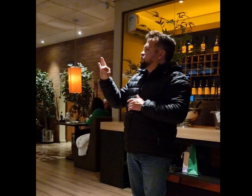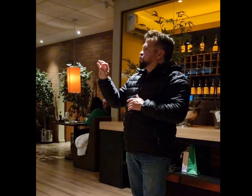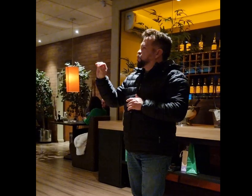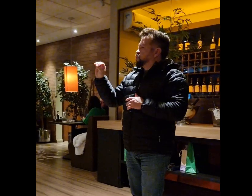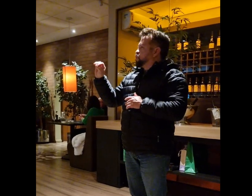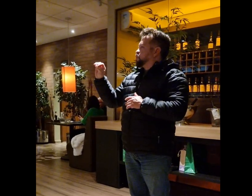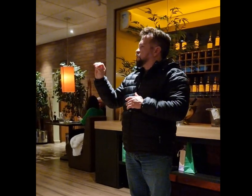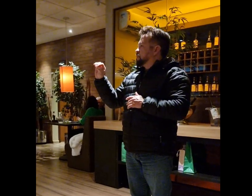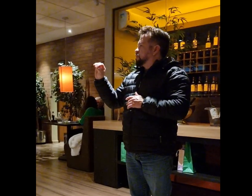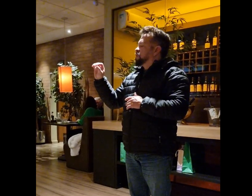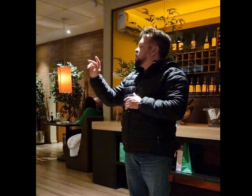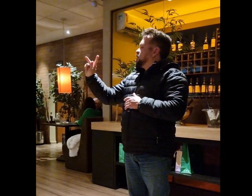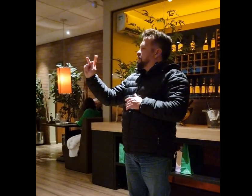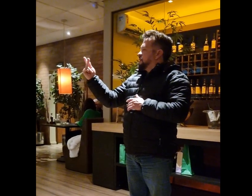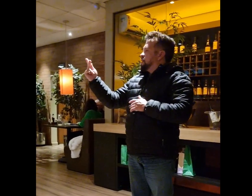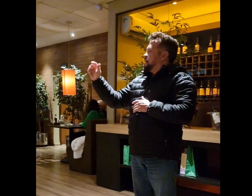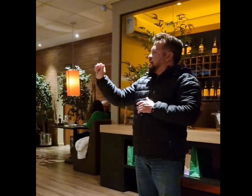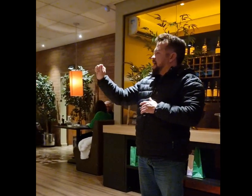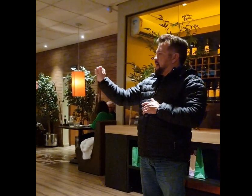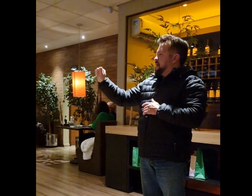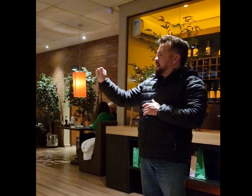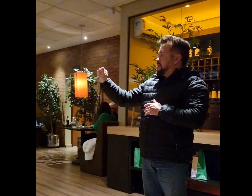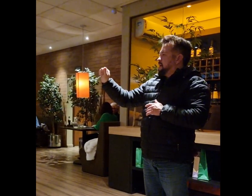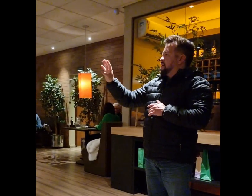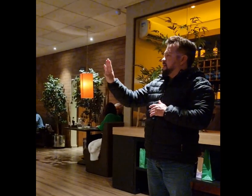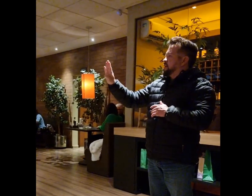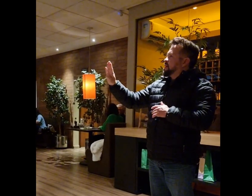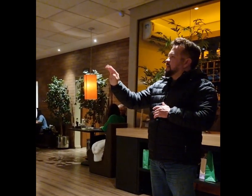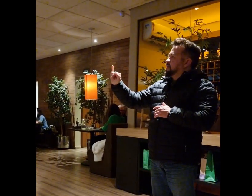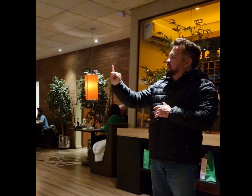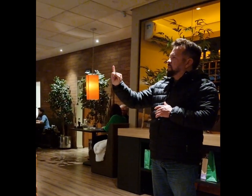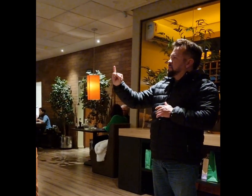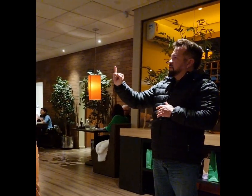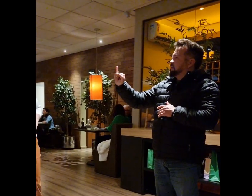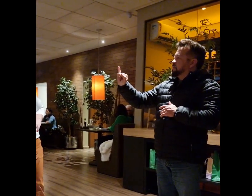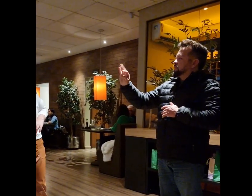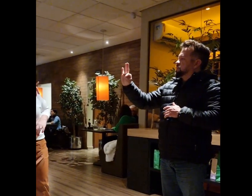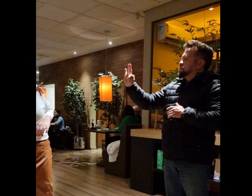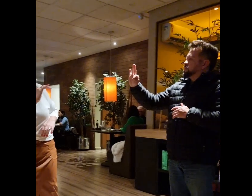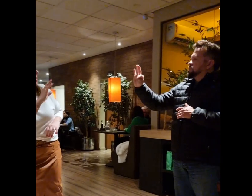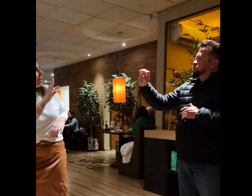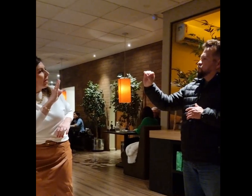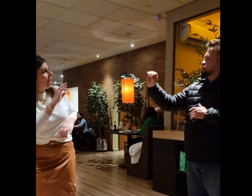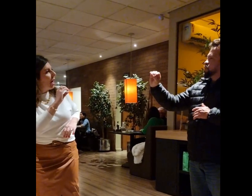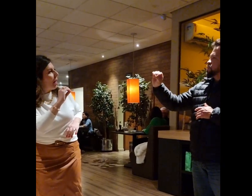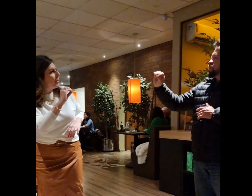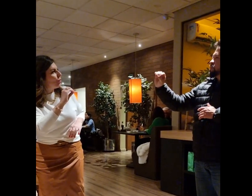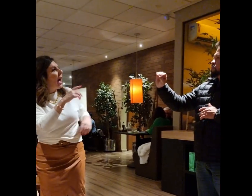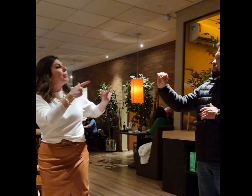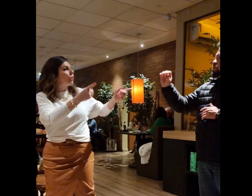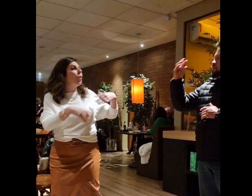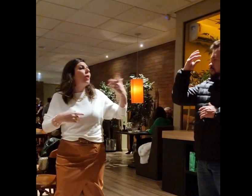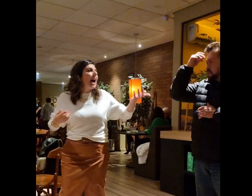Gente, olha, presta atenção nessa menininha, gente. Ó, ela sabe Libras, porque a mãe é surda, ó. E o